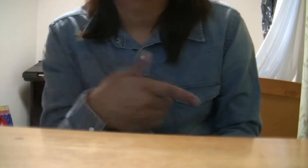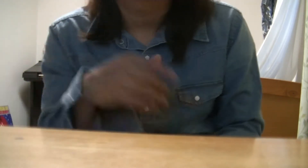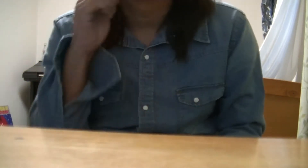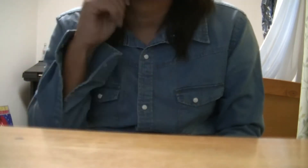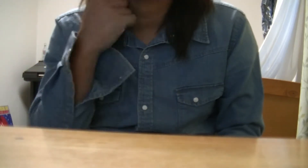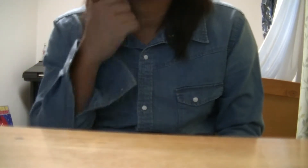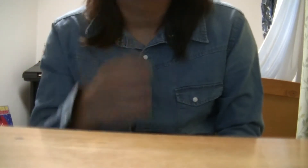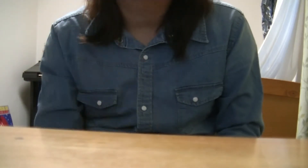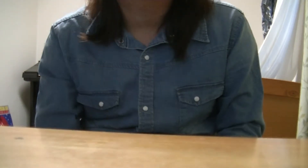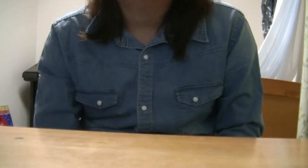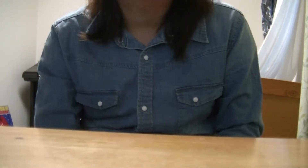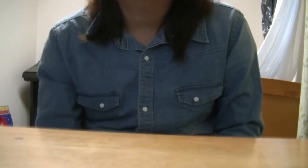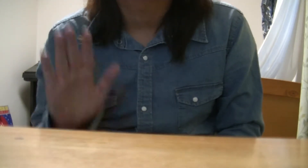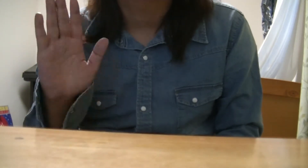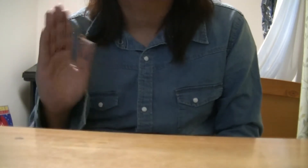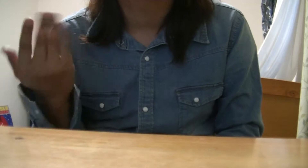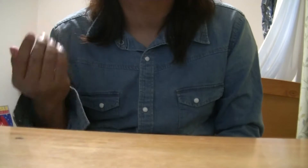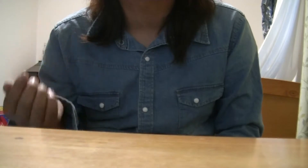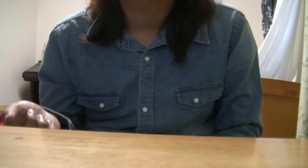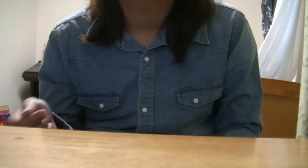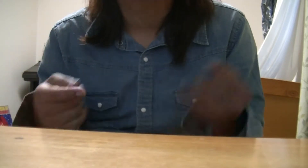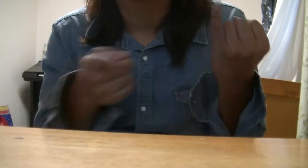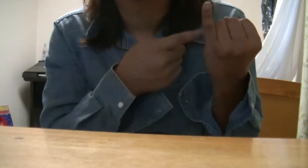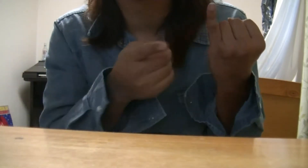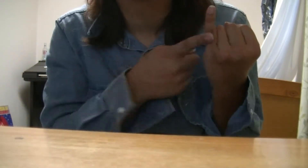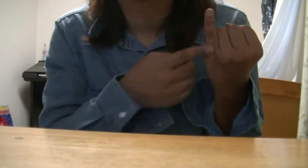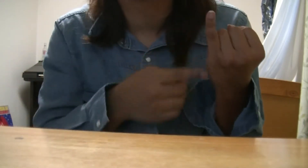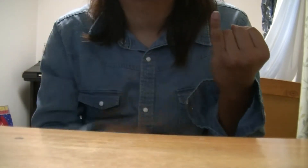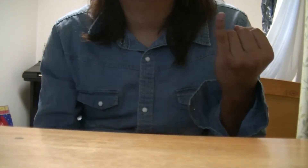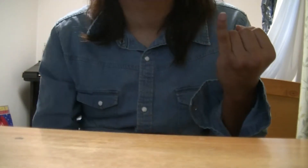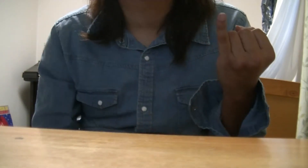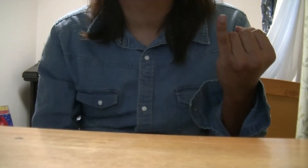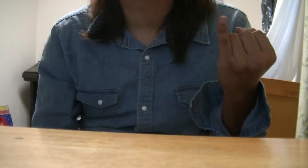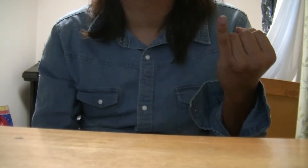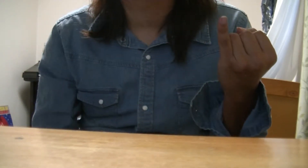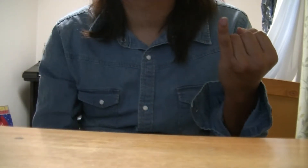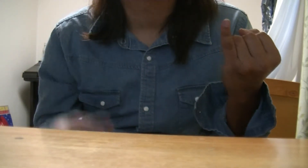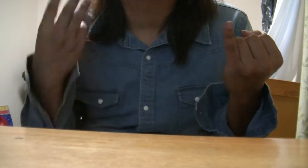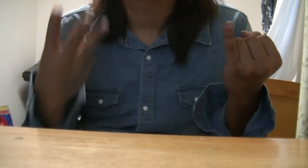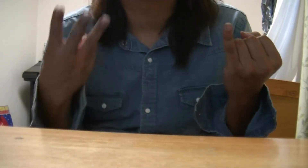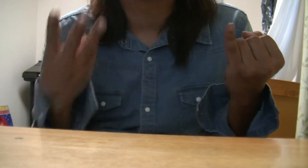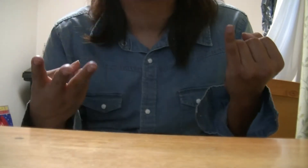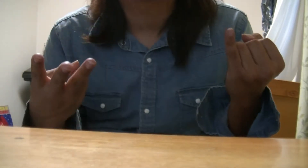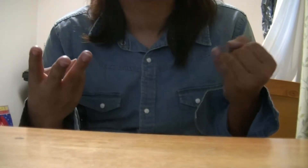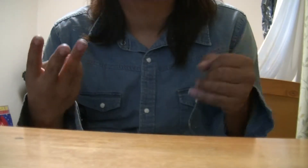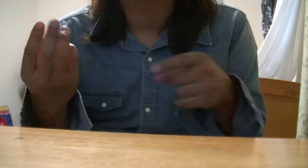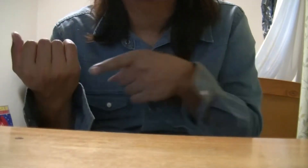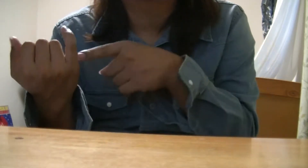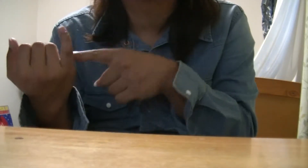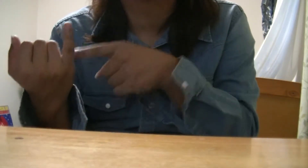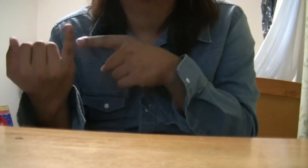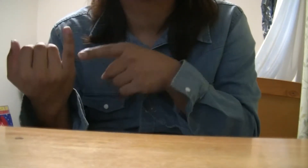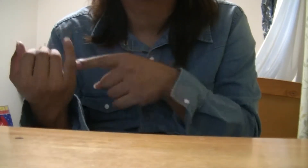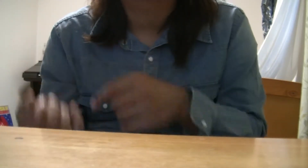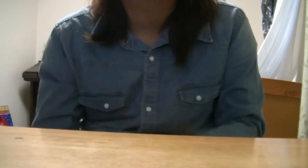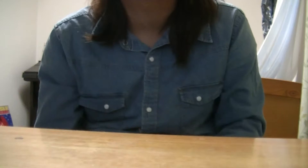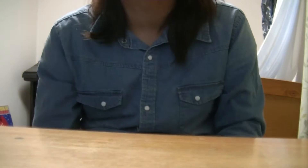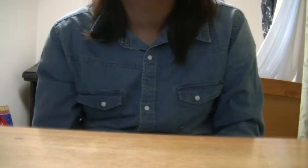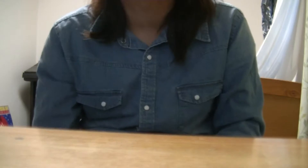ょ。でも高橋尚子は当時旭化成3番手のランナーだったんですからね。旭化成